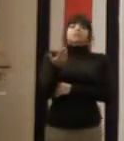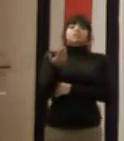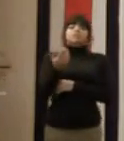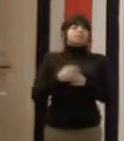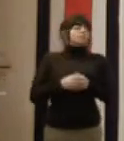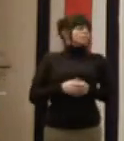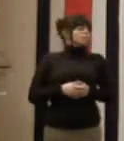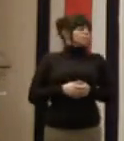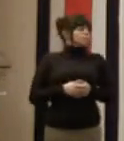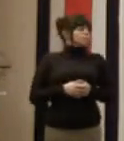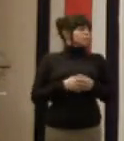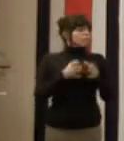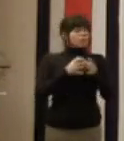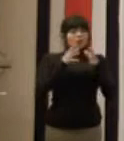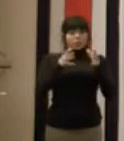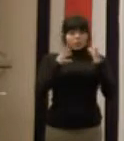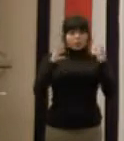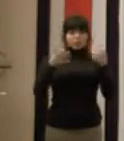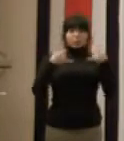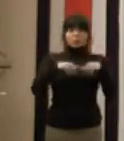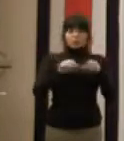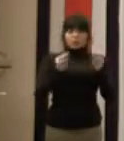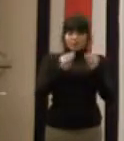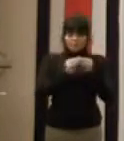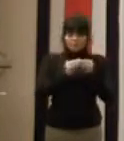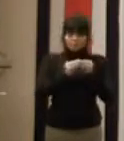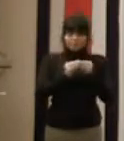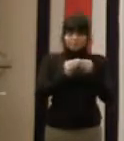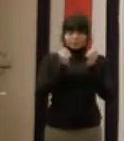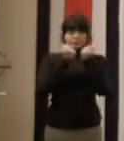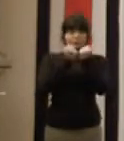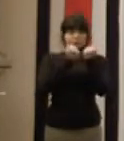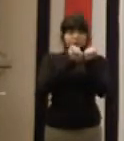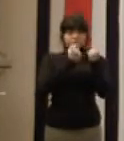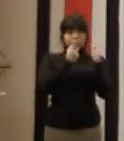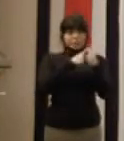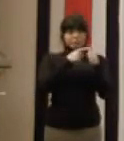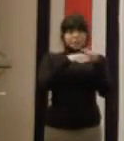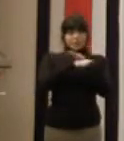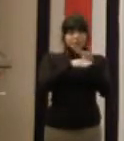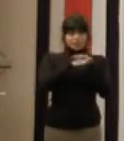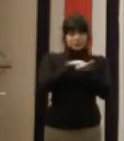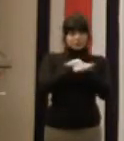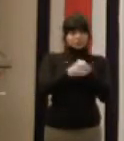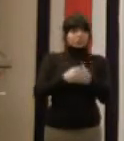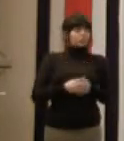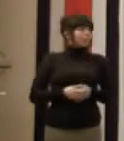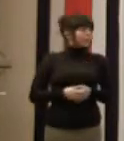aumentemos todavía más los cupos de primer ingreso.